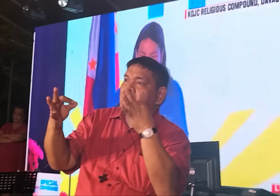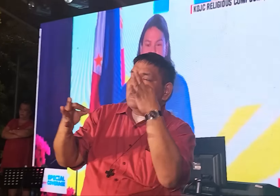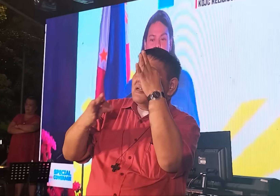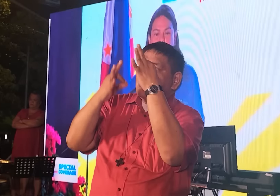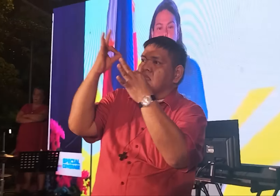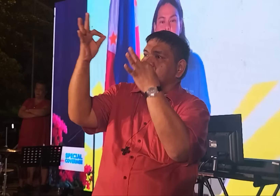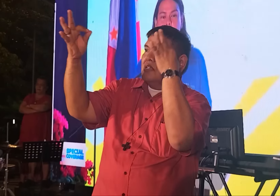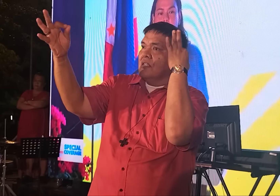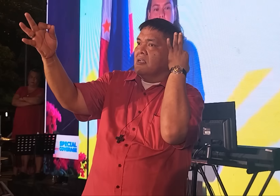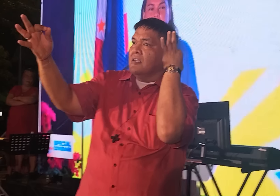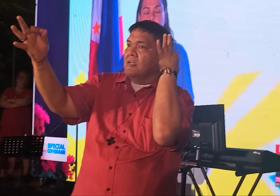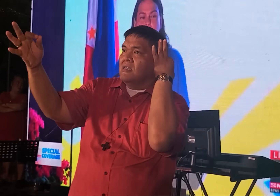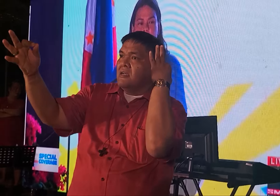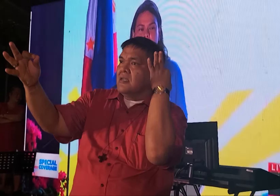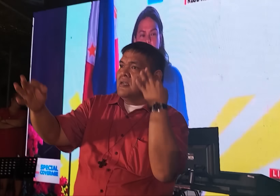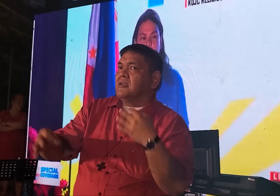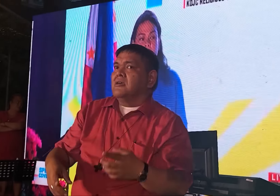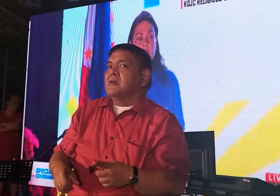Sabi ko,